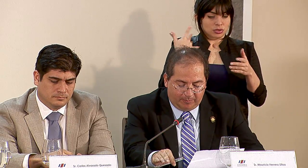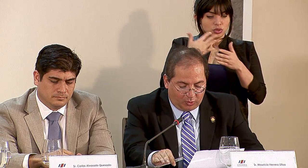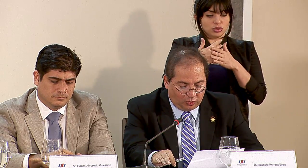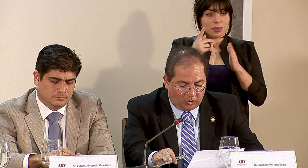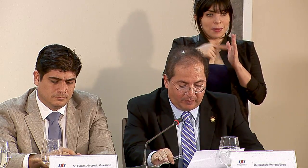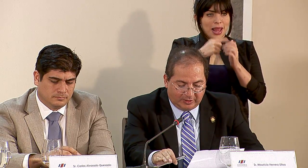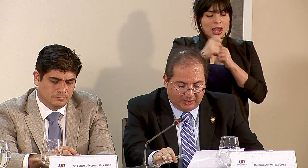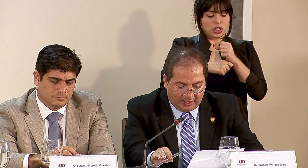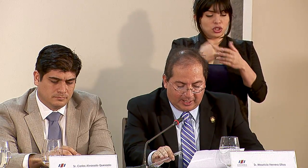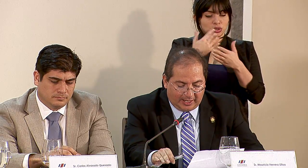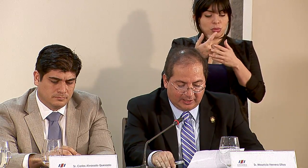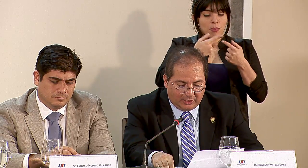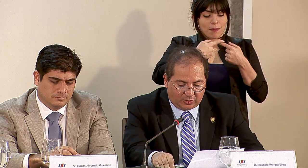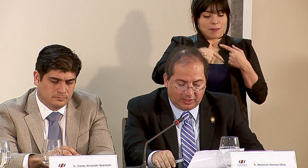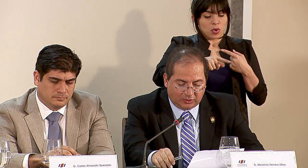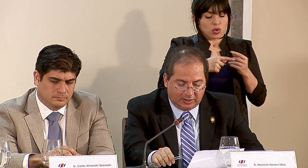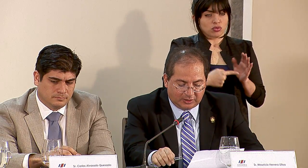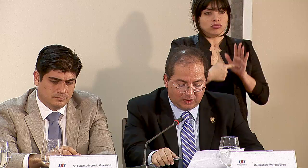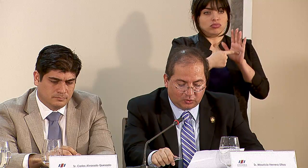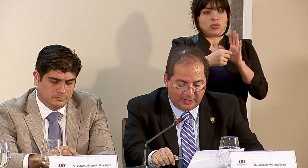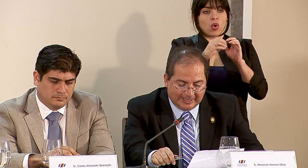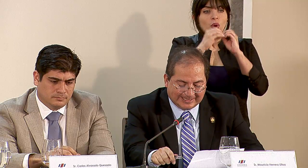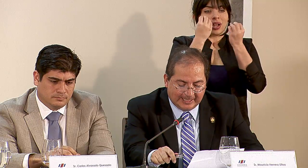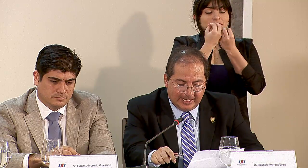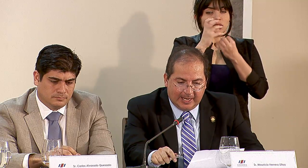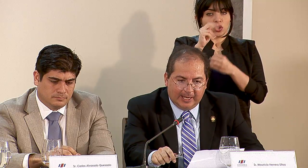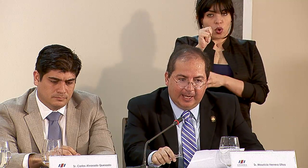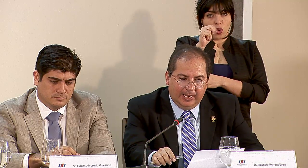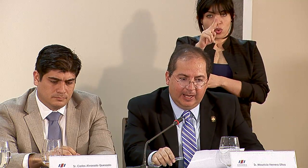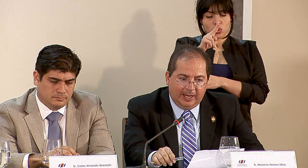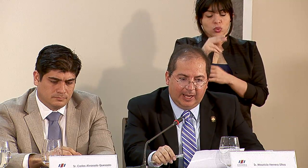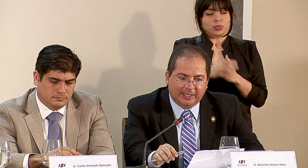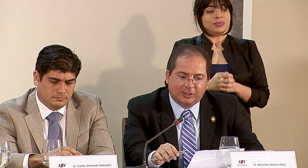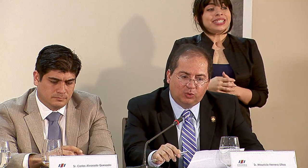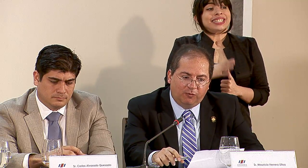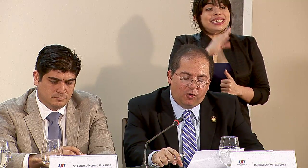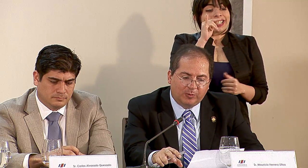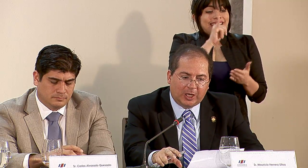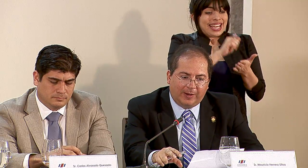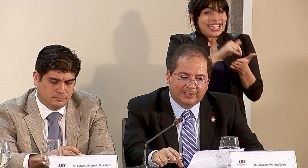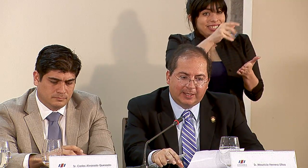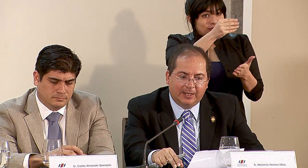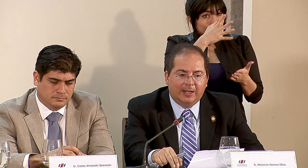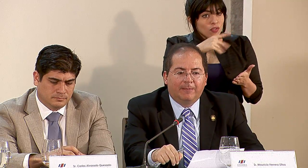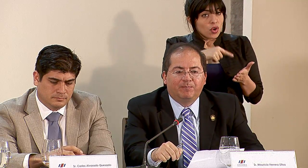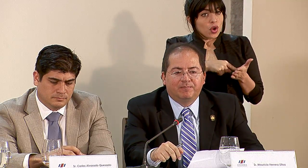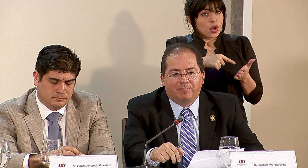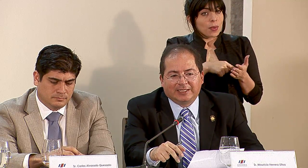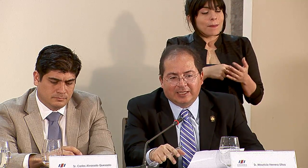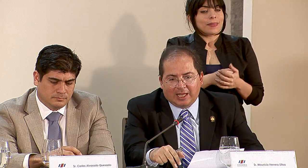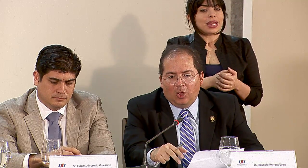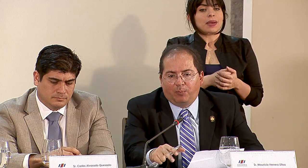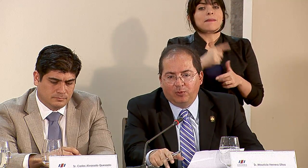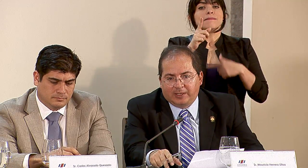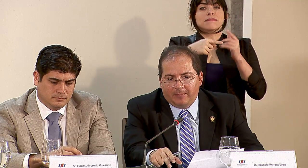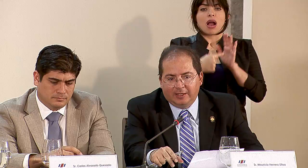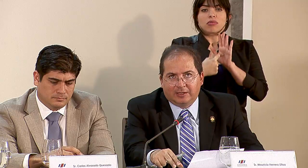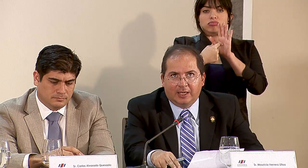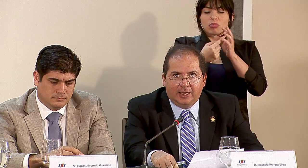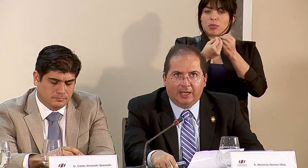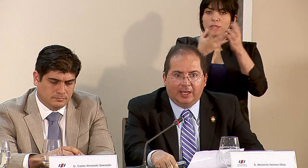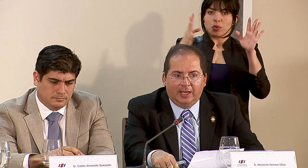pronto remitida ante la Organización de Naciones Unidas. Este es un informe que va a ser presentado